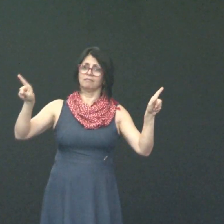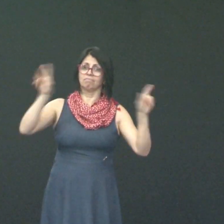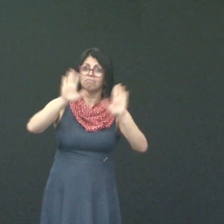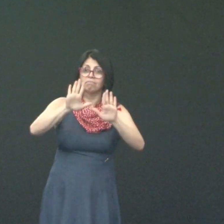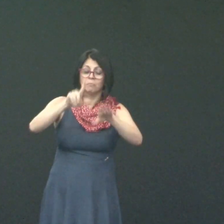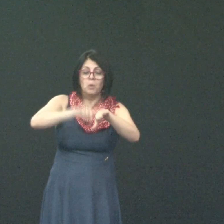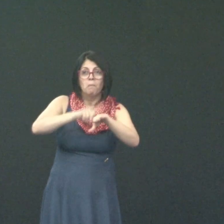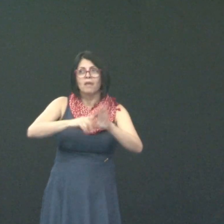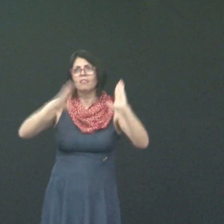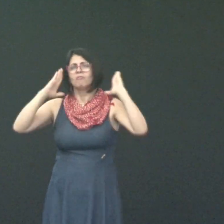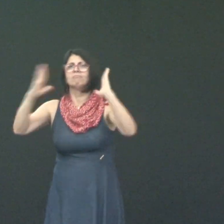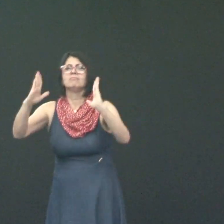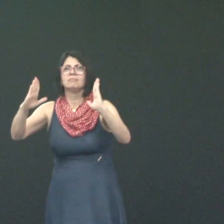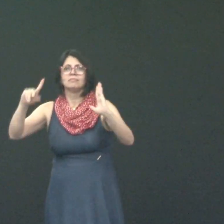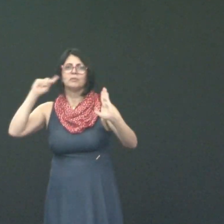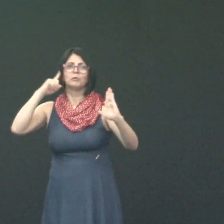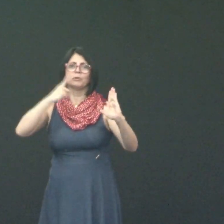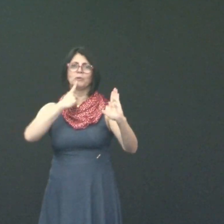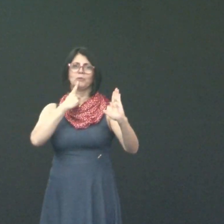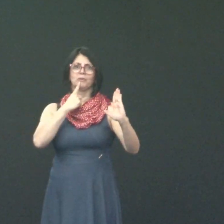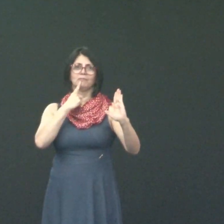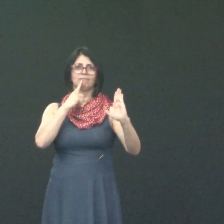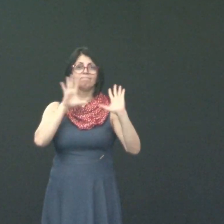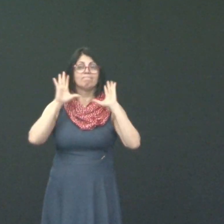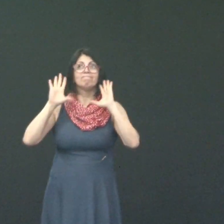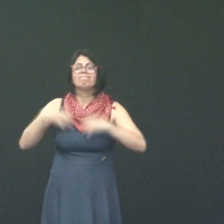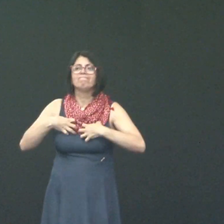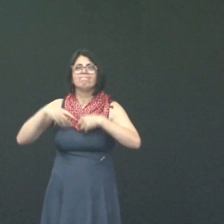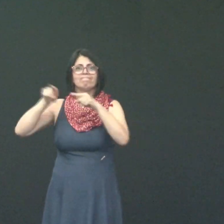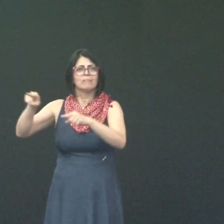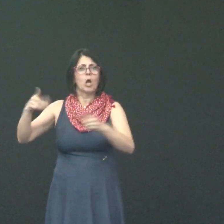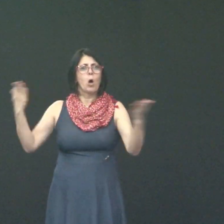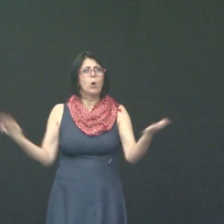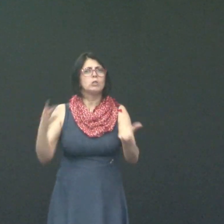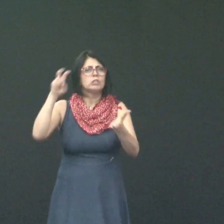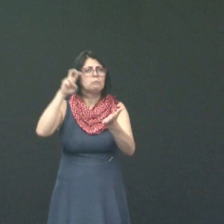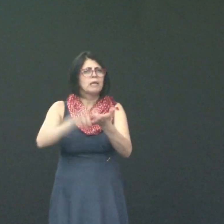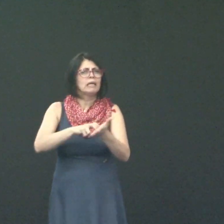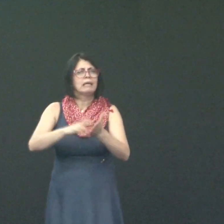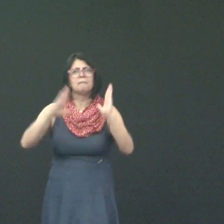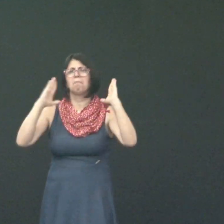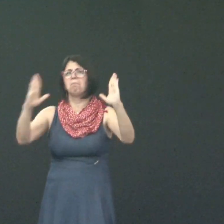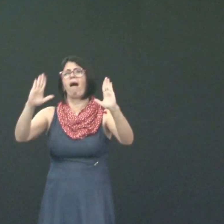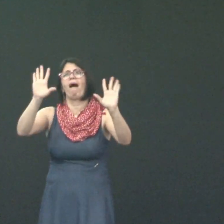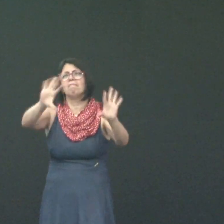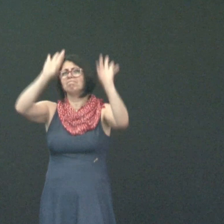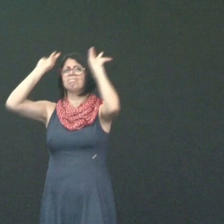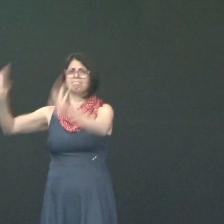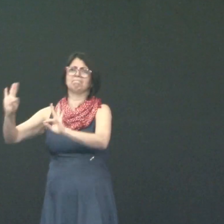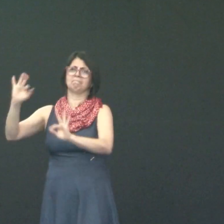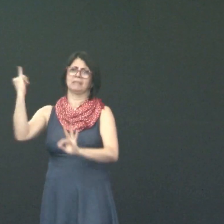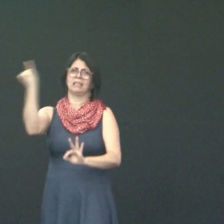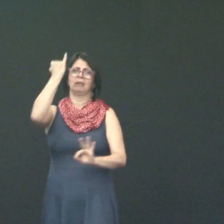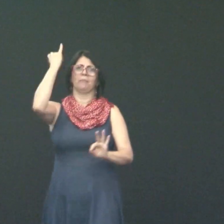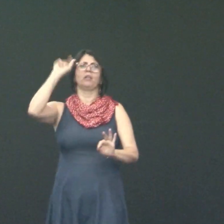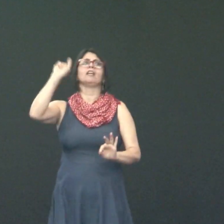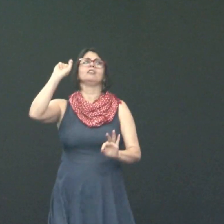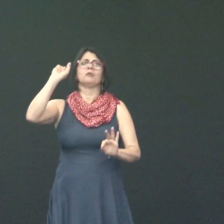compreender melhor. Nós sabemos que surdos e ouvintes, eles são diferentes, e percebem, e sentem, e identificam de